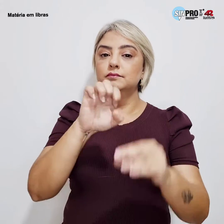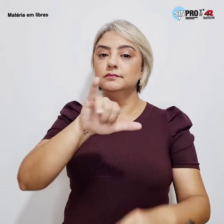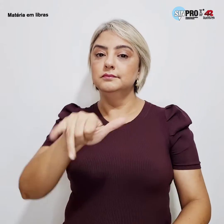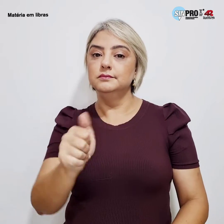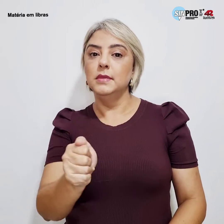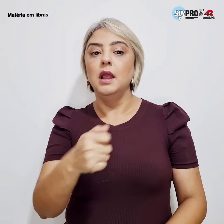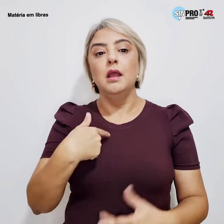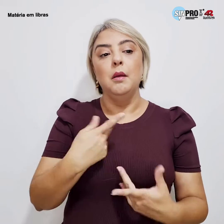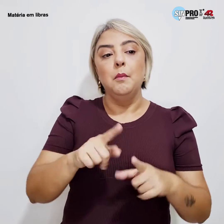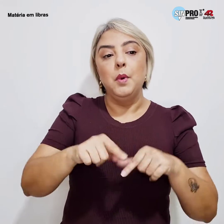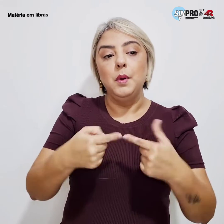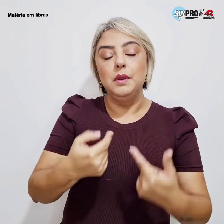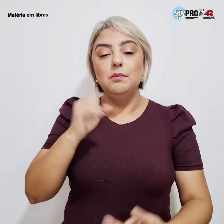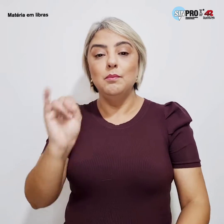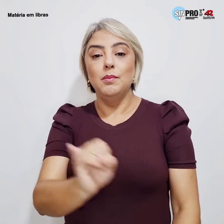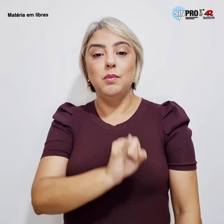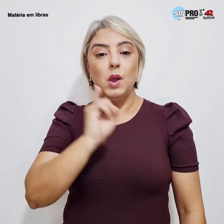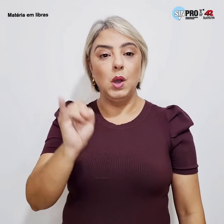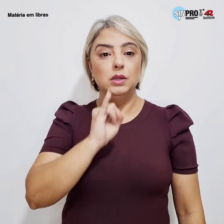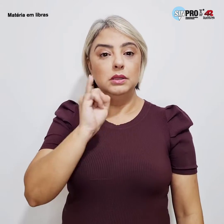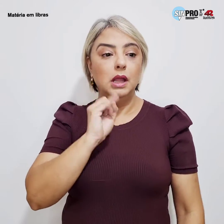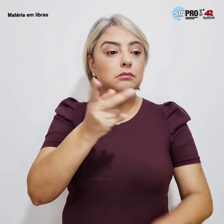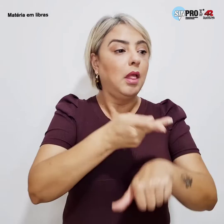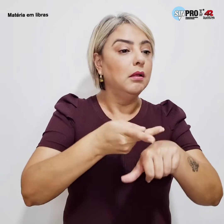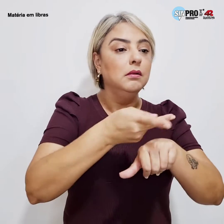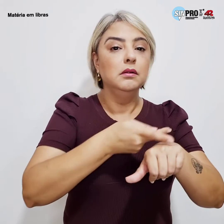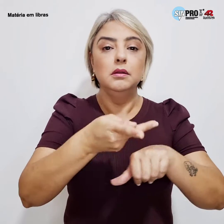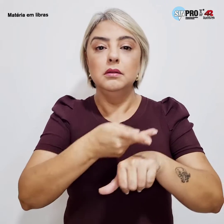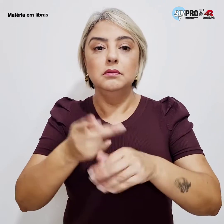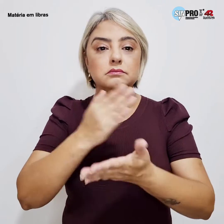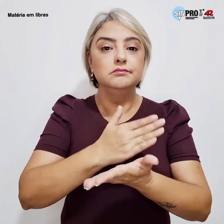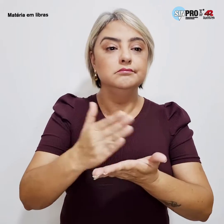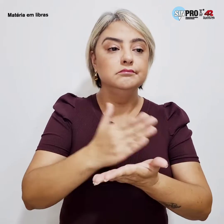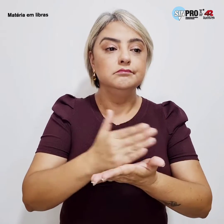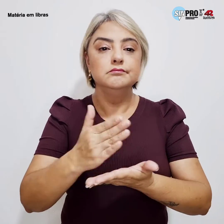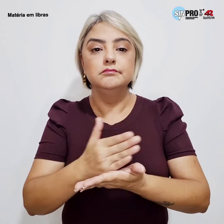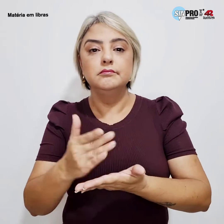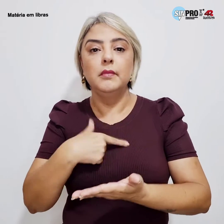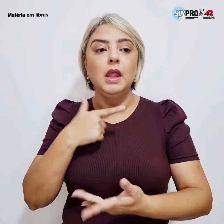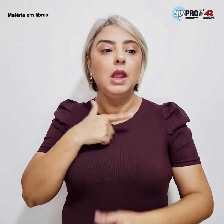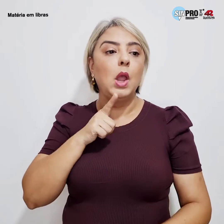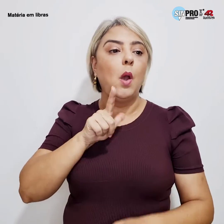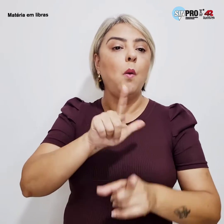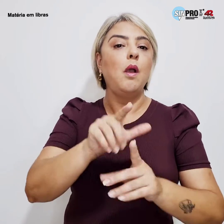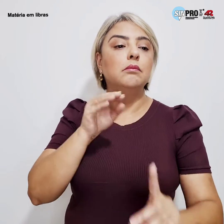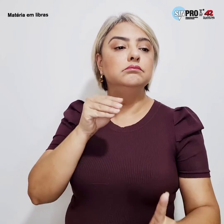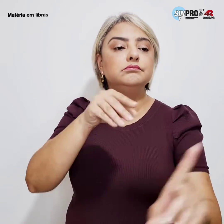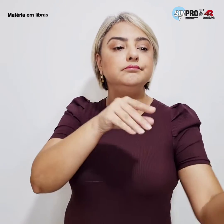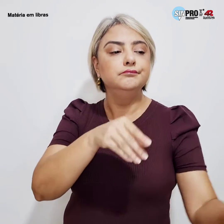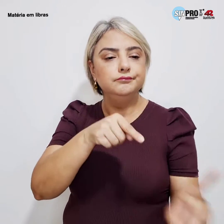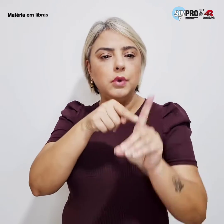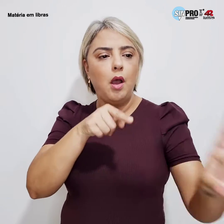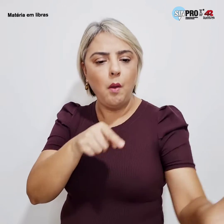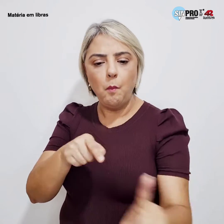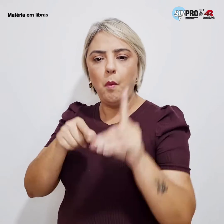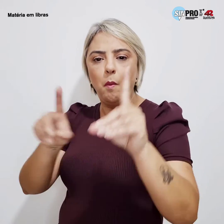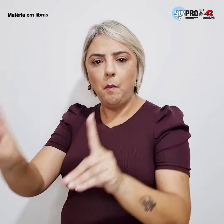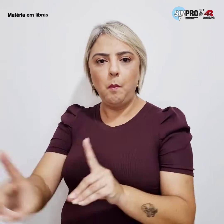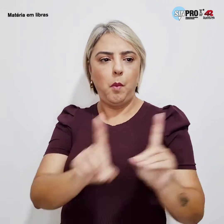é muito importante recorrer a iniciativas que alcancem possíveis estudantes antes